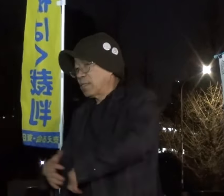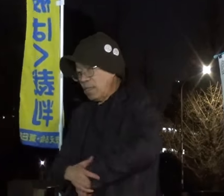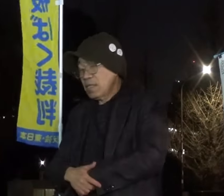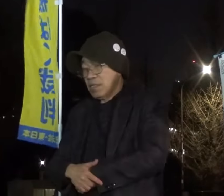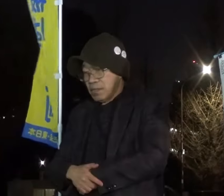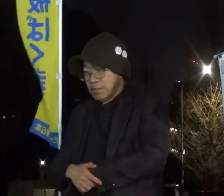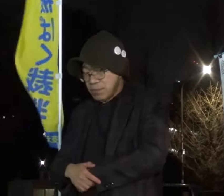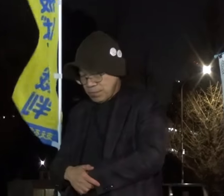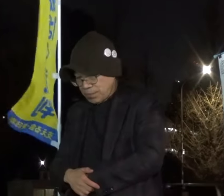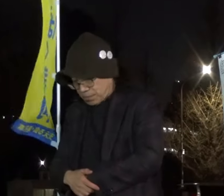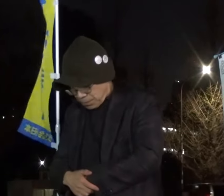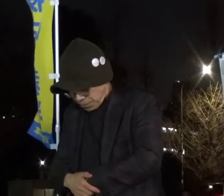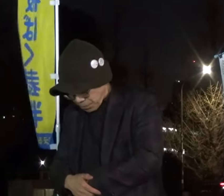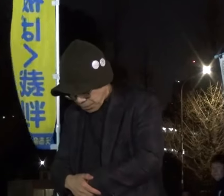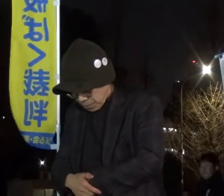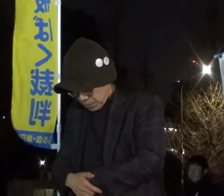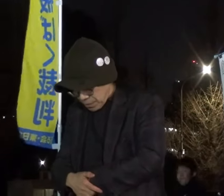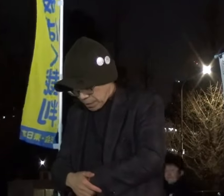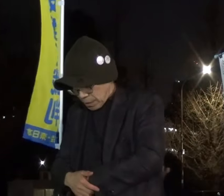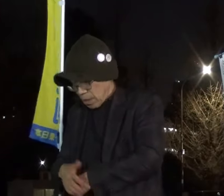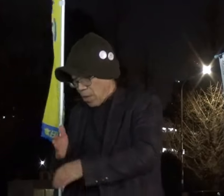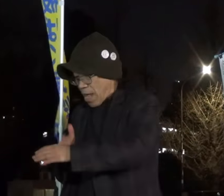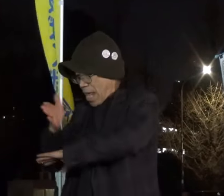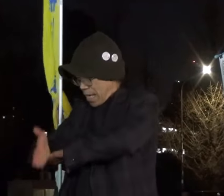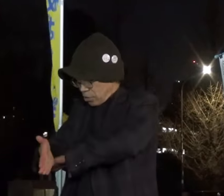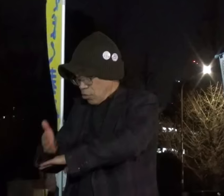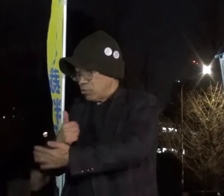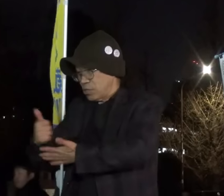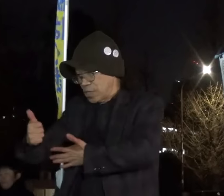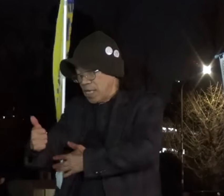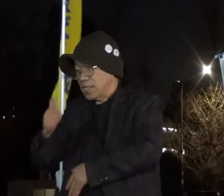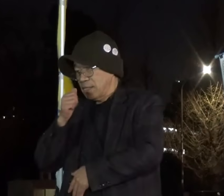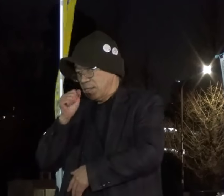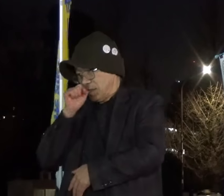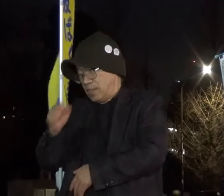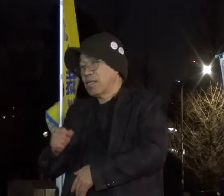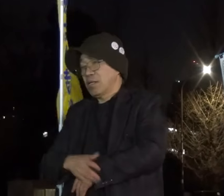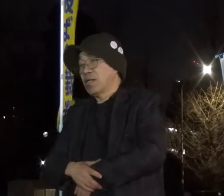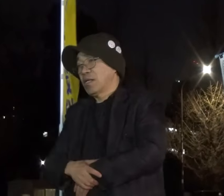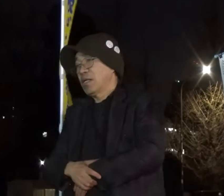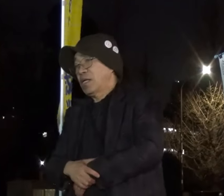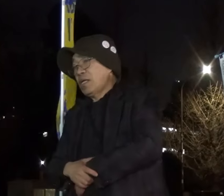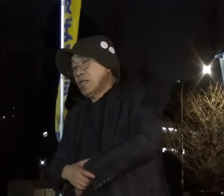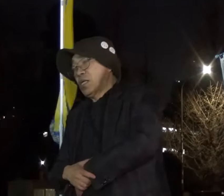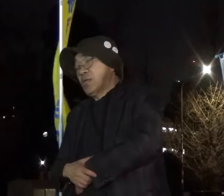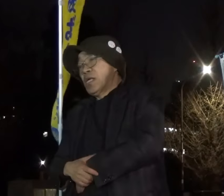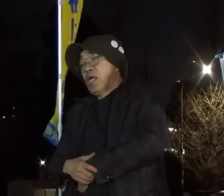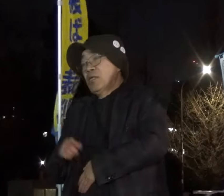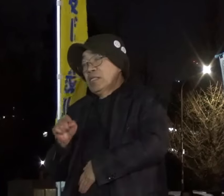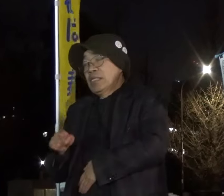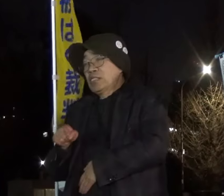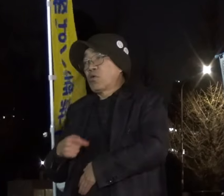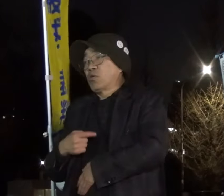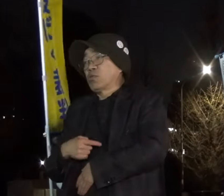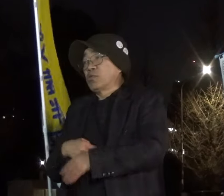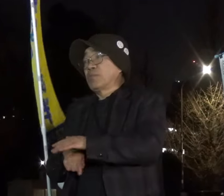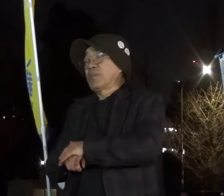皆さん、越境主義がいいと思いますね。ぜひ私はですね、そういう意味で